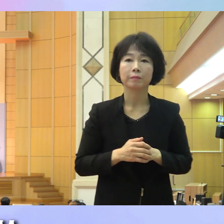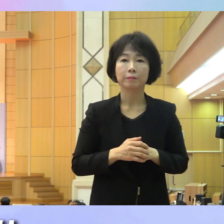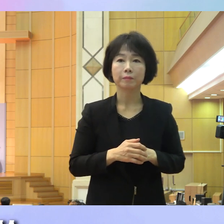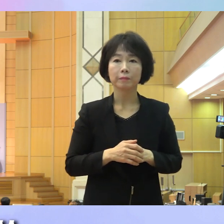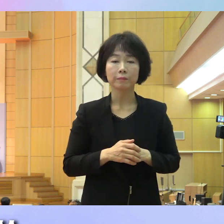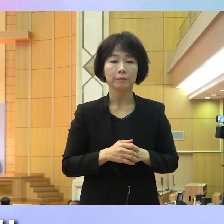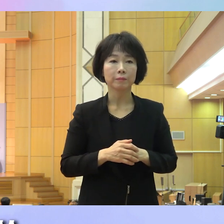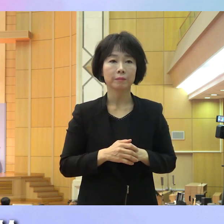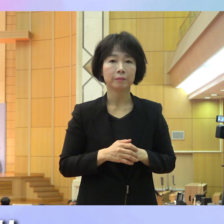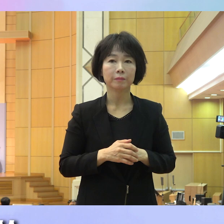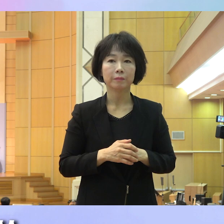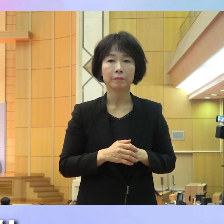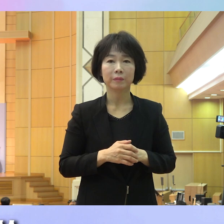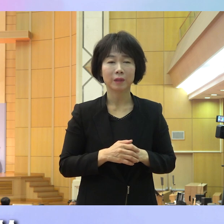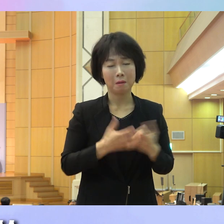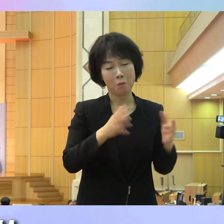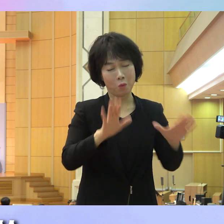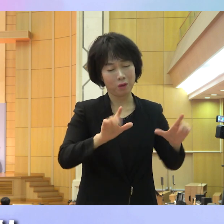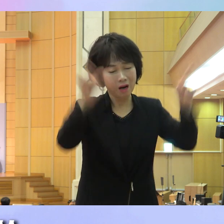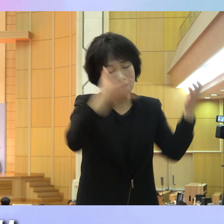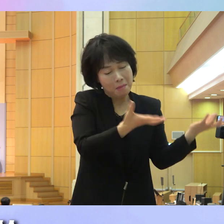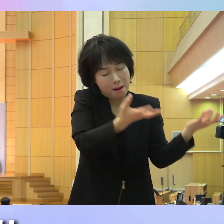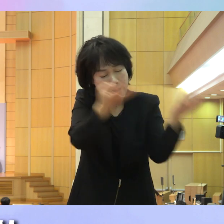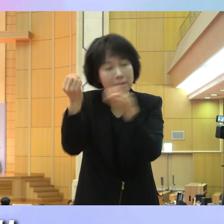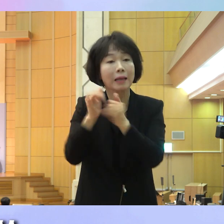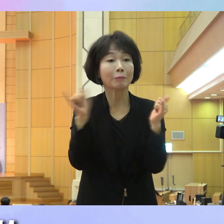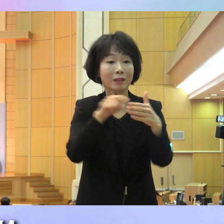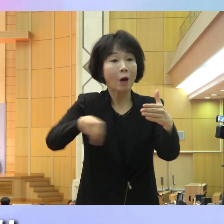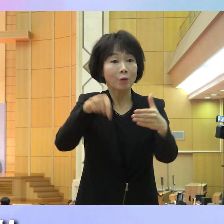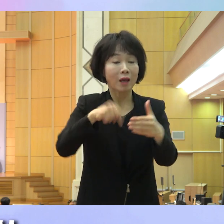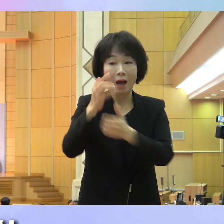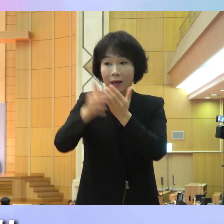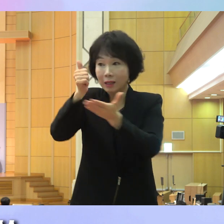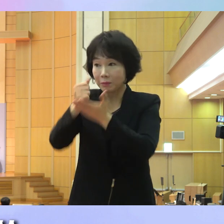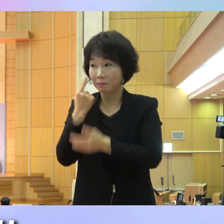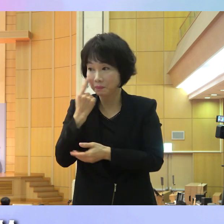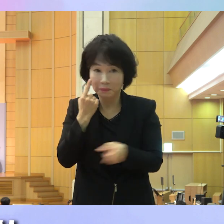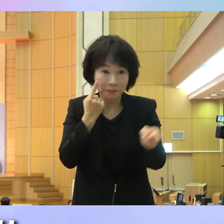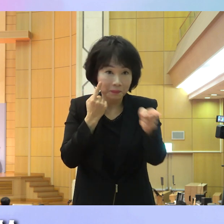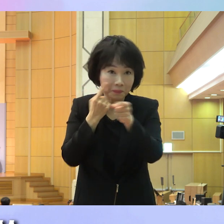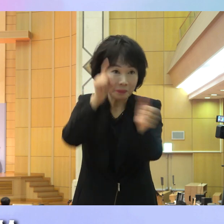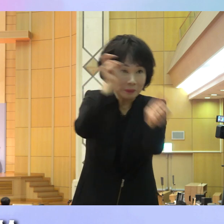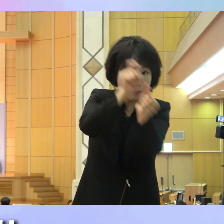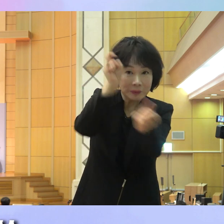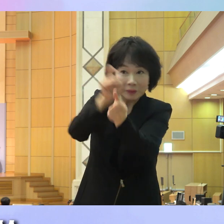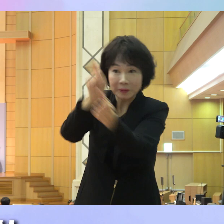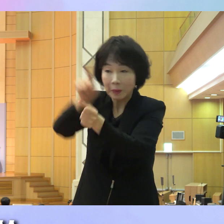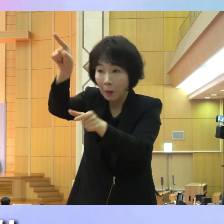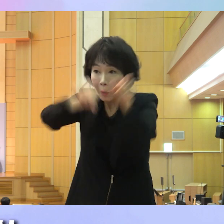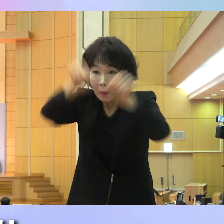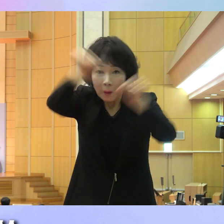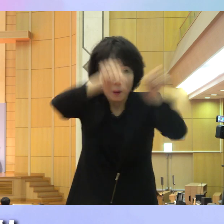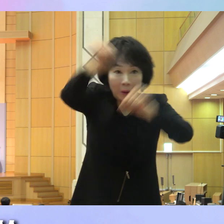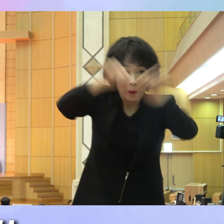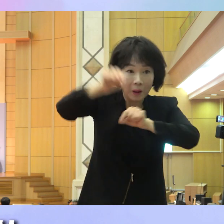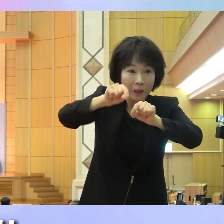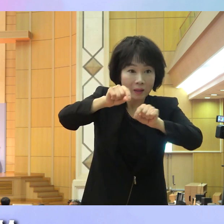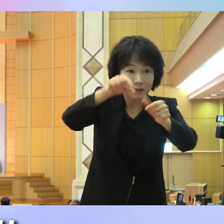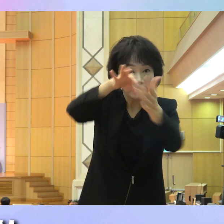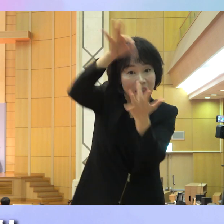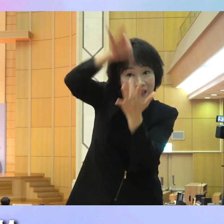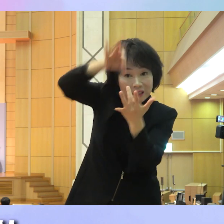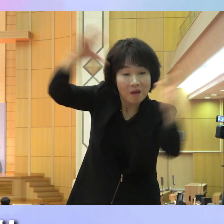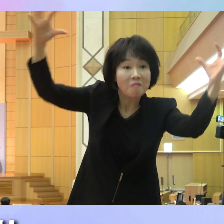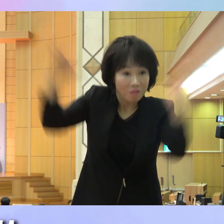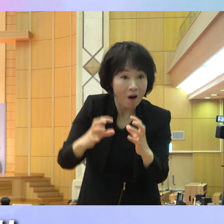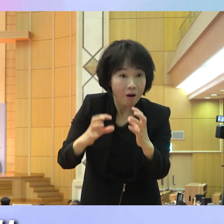아니었지만 그 많고 많은 사람들 가운데 하나님이 우리를 특별히 부르시고 택하셔서 예수 그리스도를 믿음으로